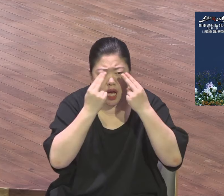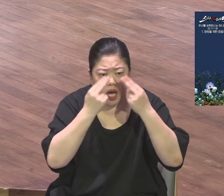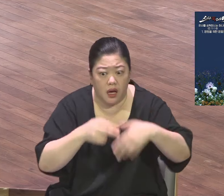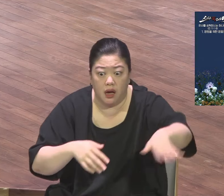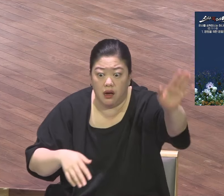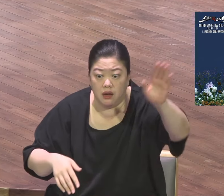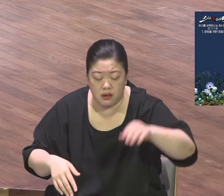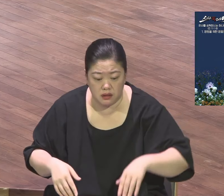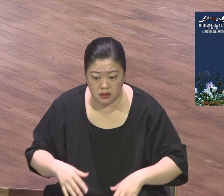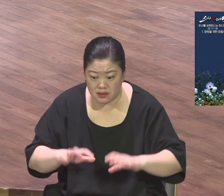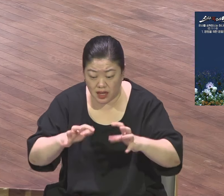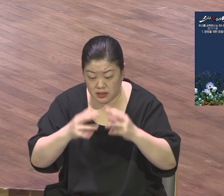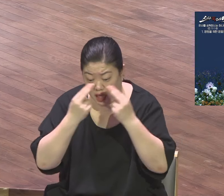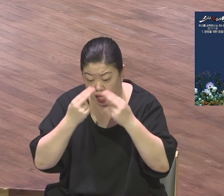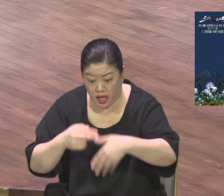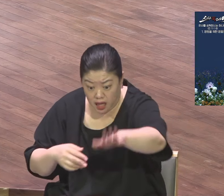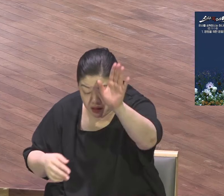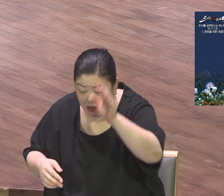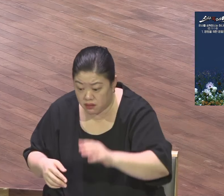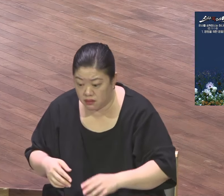너무 세상을 사랑하니까.